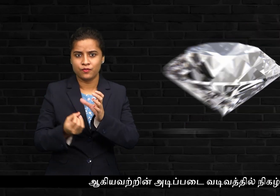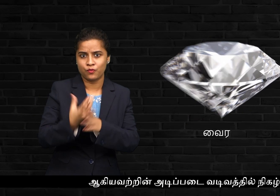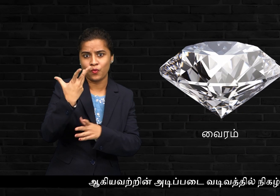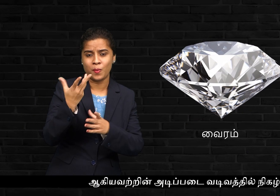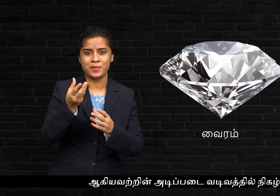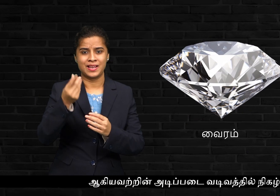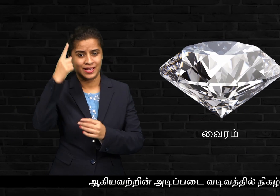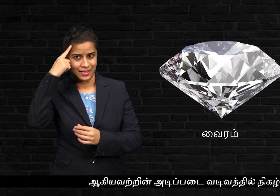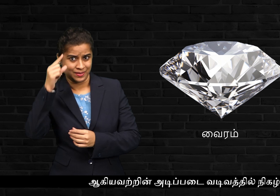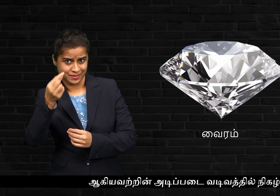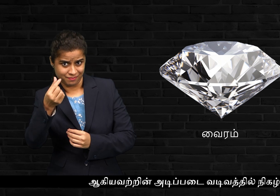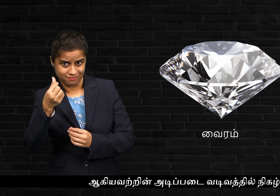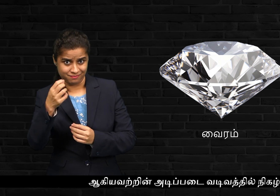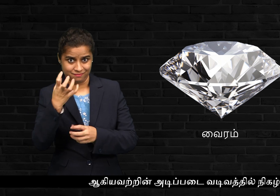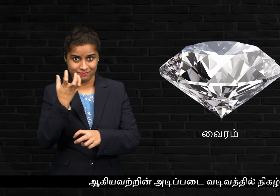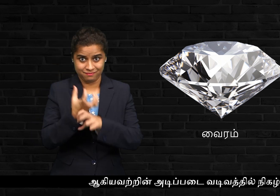ஆகியவற்றின் அடிப்படை வடிவத்தில் நிகழ்கிறது.